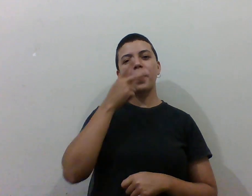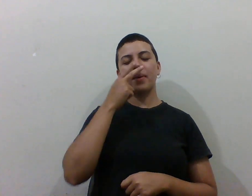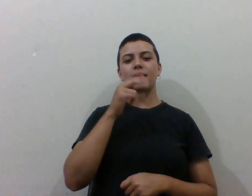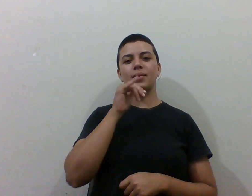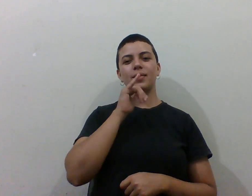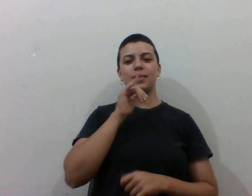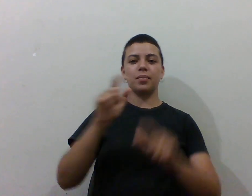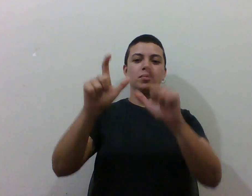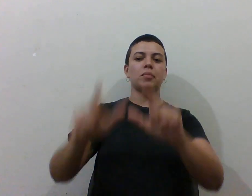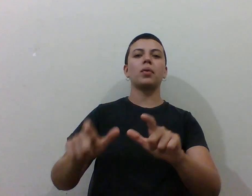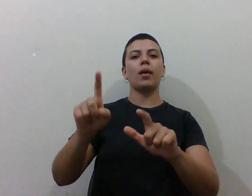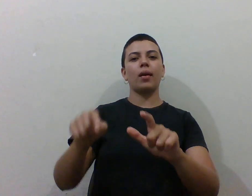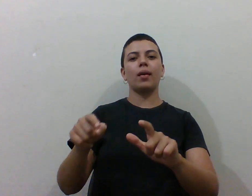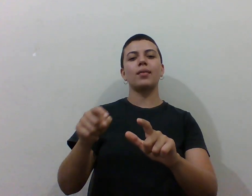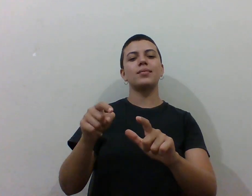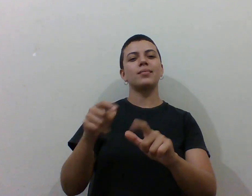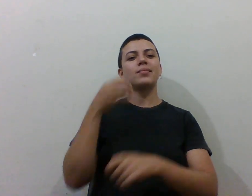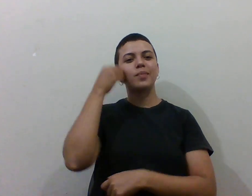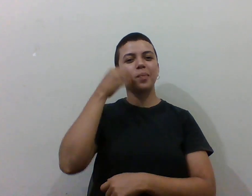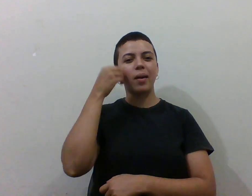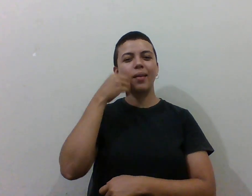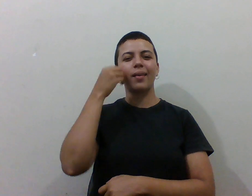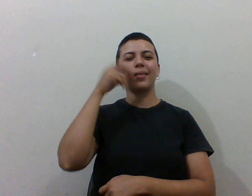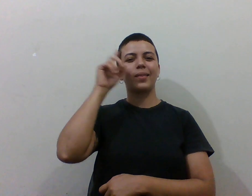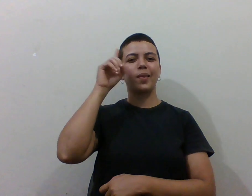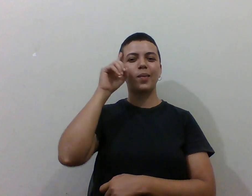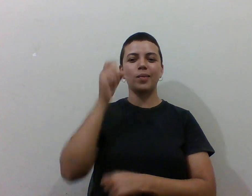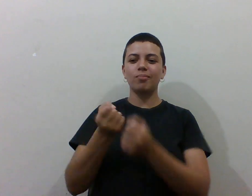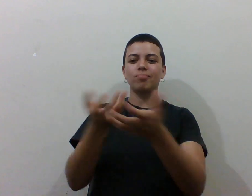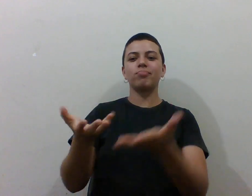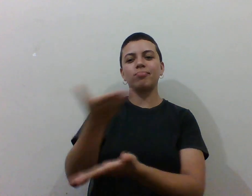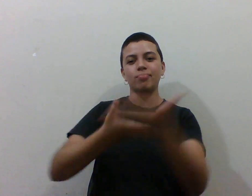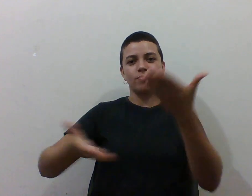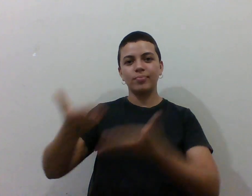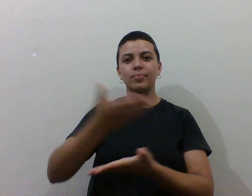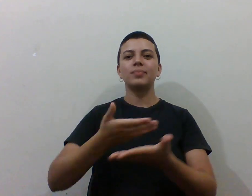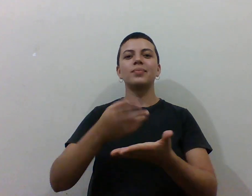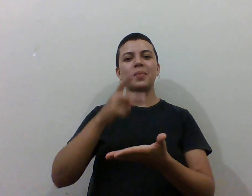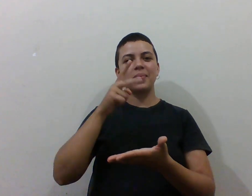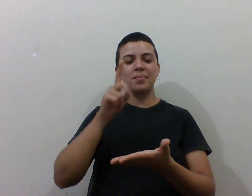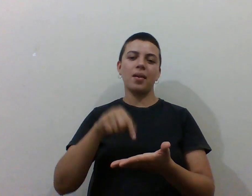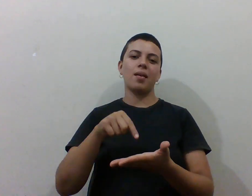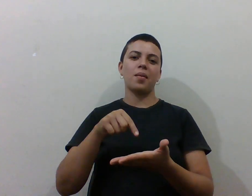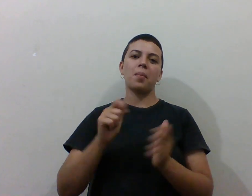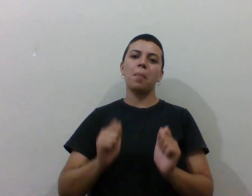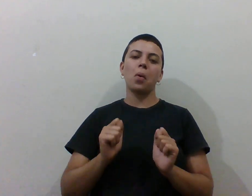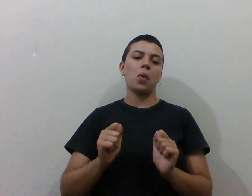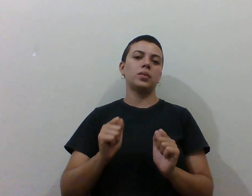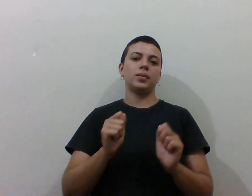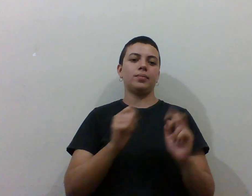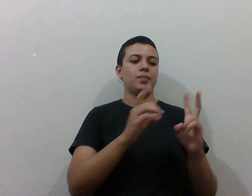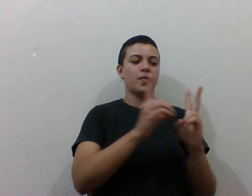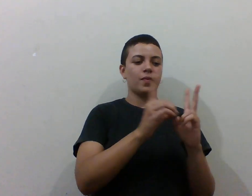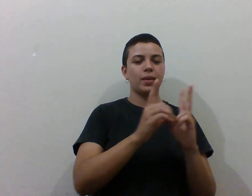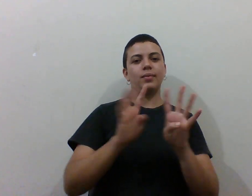ação de mandar o WhatsApp para vocês sabe uma coisa institucional mesmo assim da gente compartilhar de repente até que um fórum anual uma coisa assim da